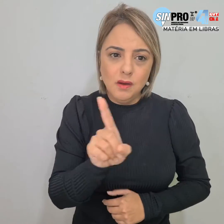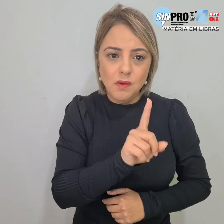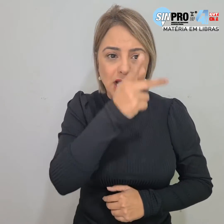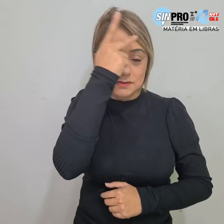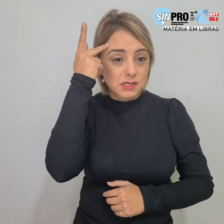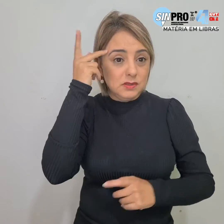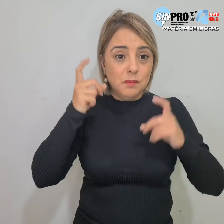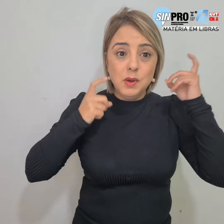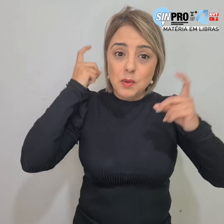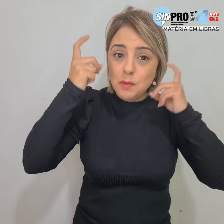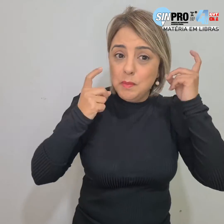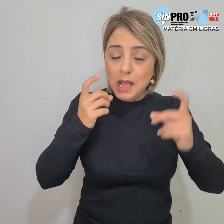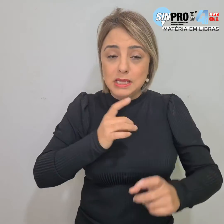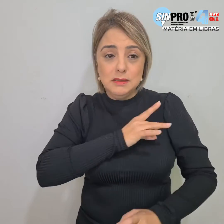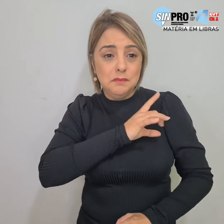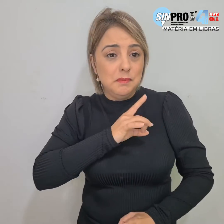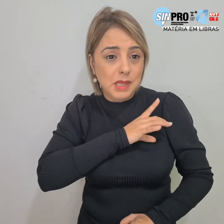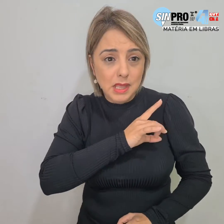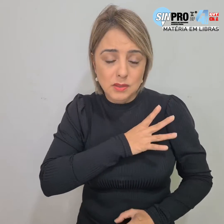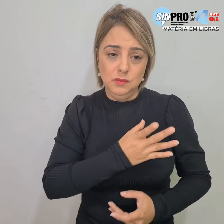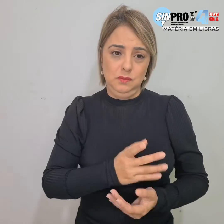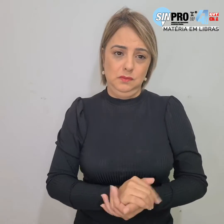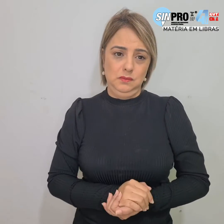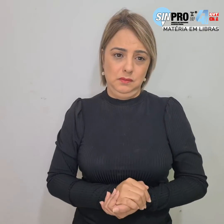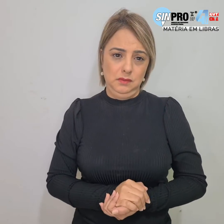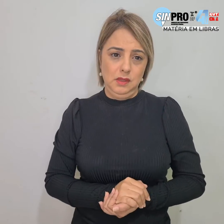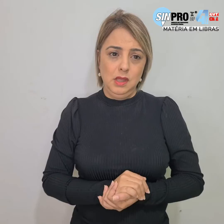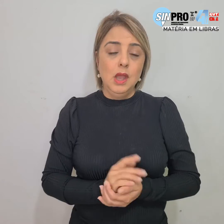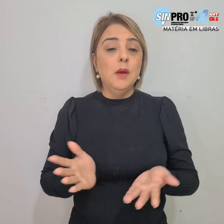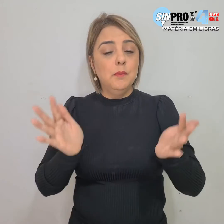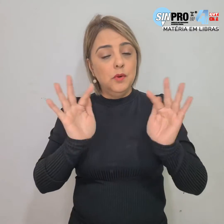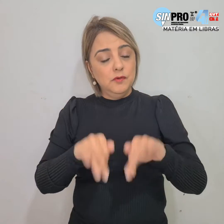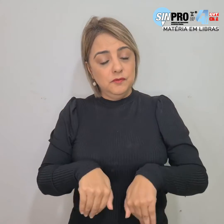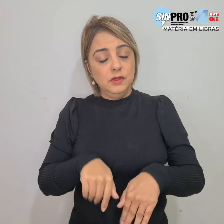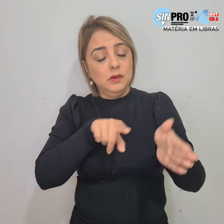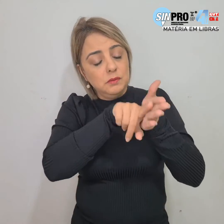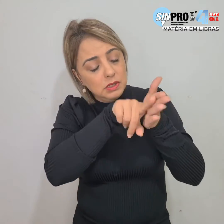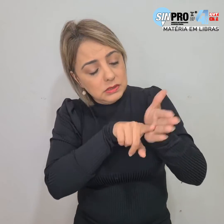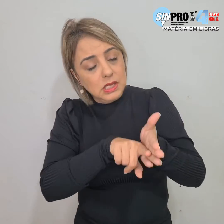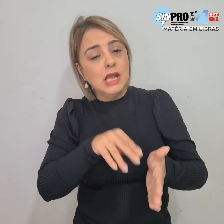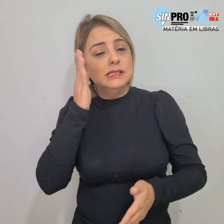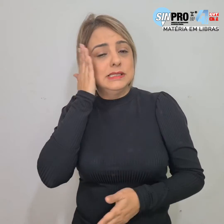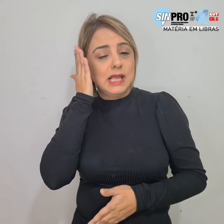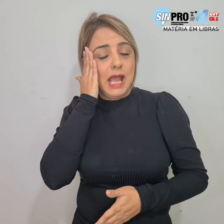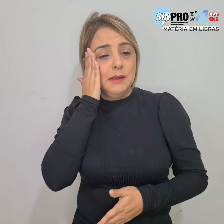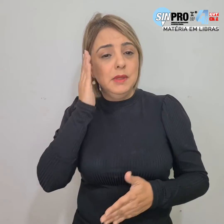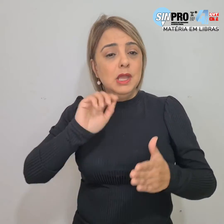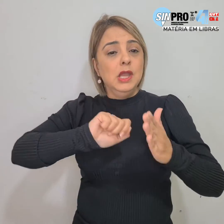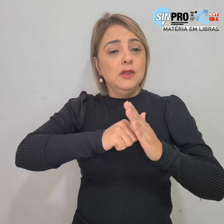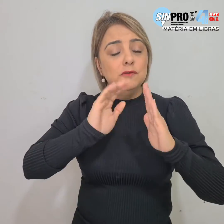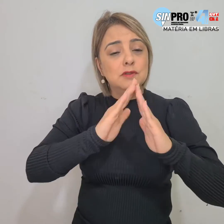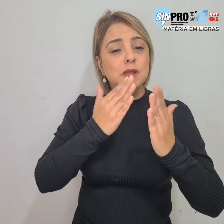problematiza. Por fim, o educador reconhece que o fechamento inevitável das escolas traz perdas para